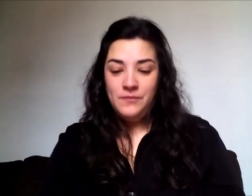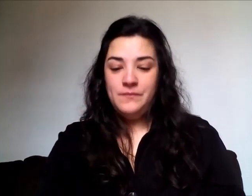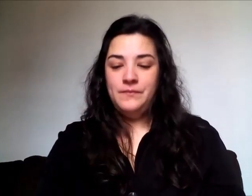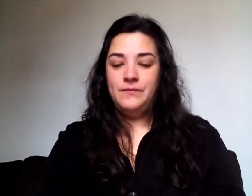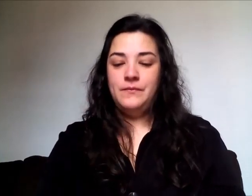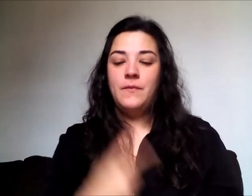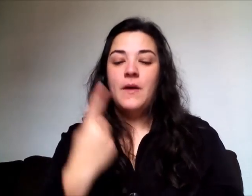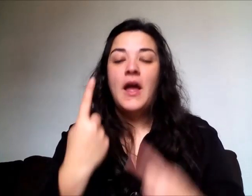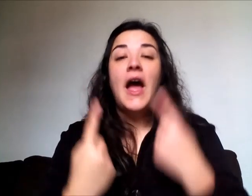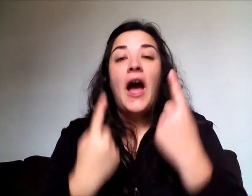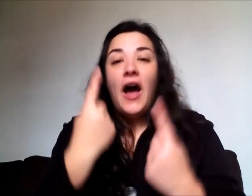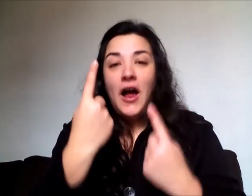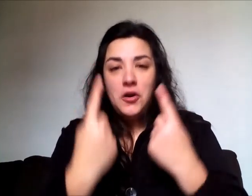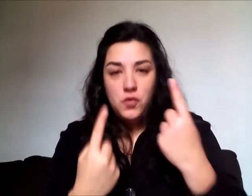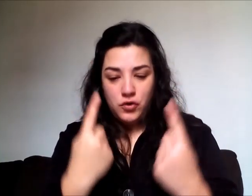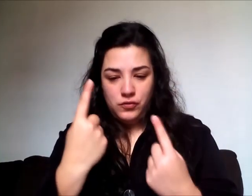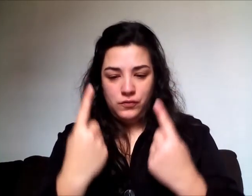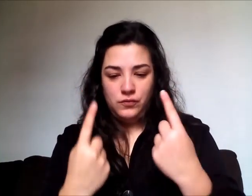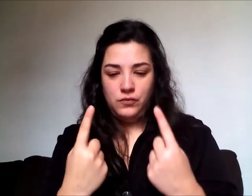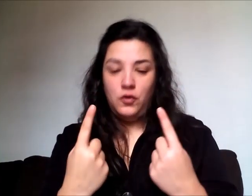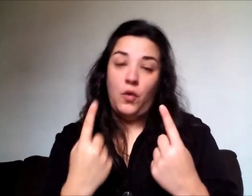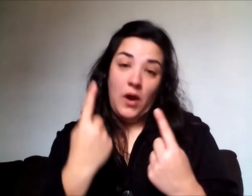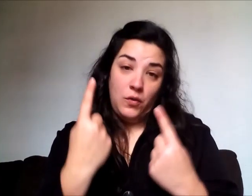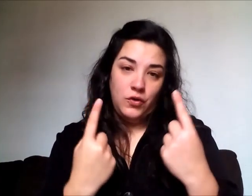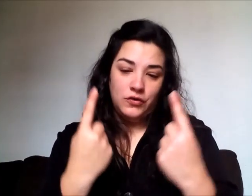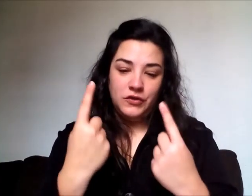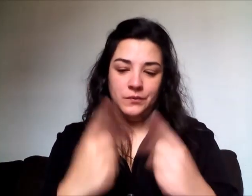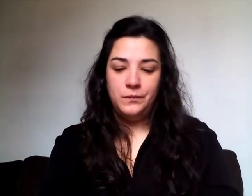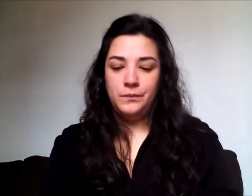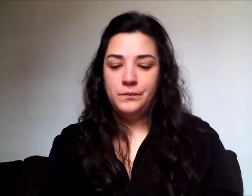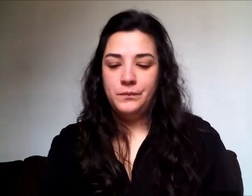Vocabulario. Alguno o algunos.